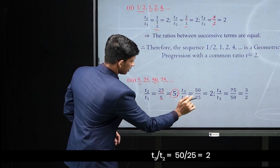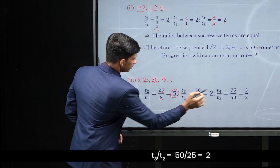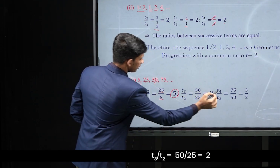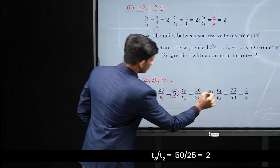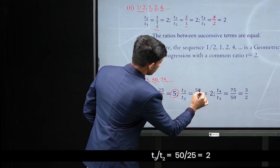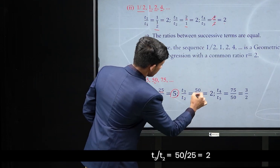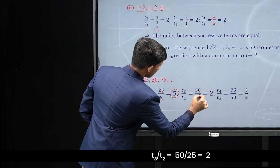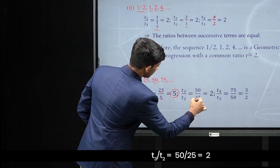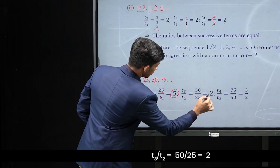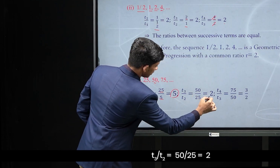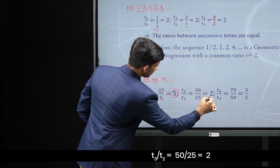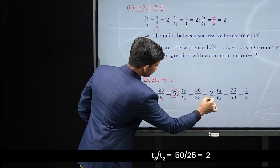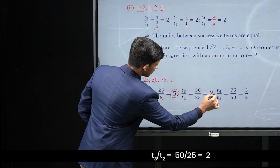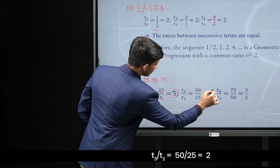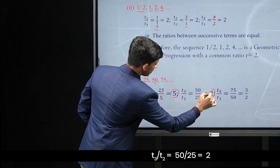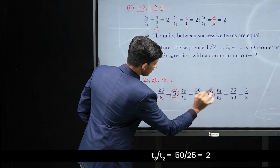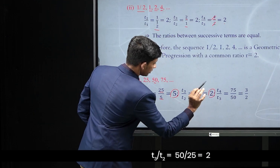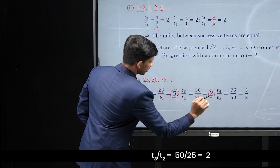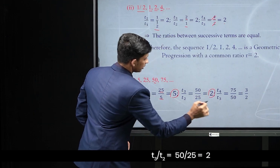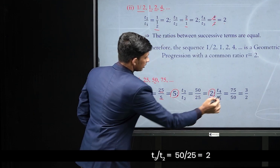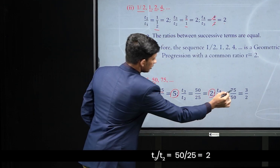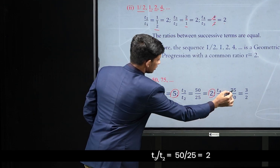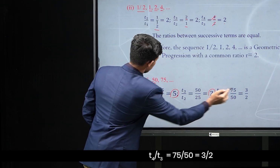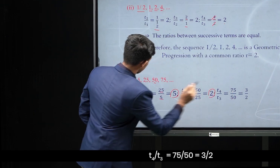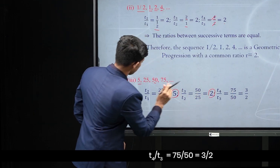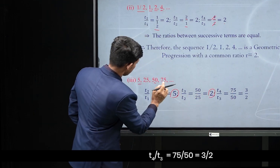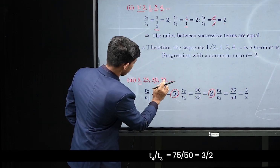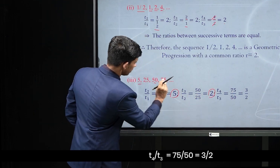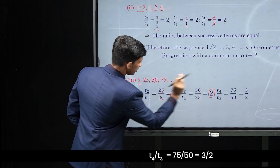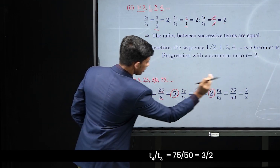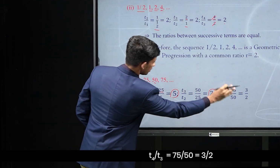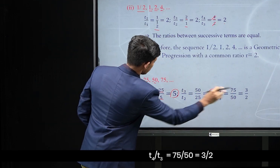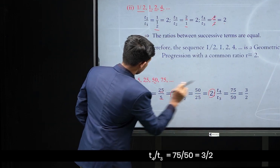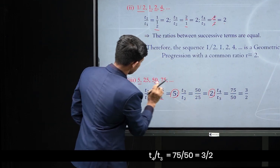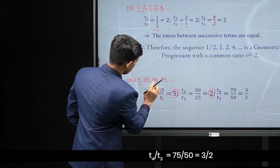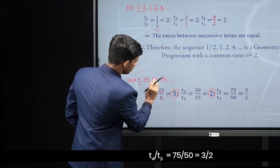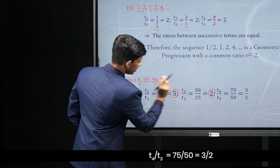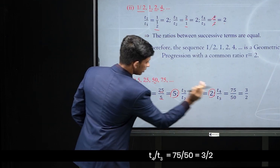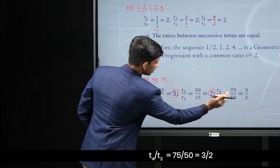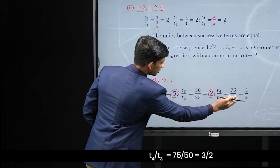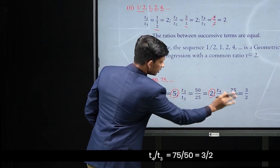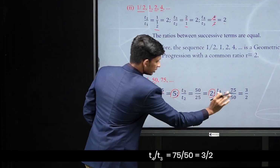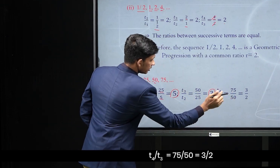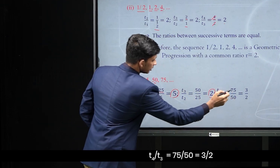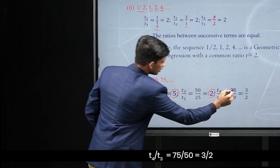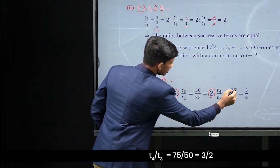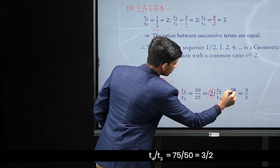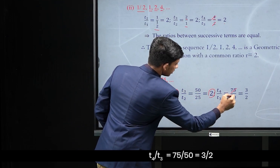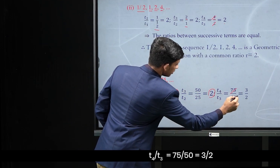கீழ் 25 ஈடு 2. டி கீழ் இலக்கு 4 கீழ் டி கீழ்